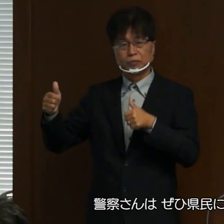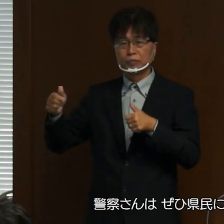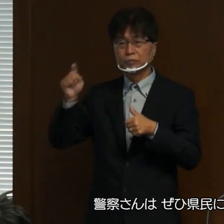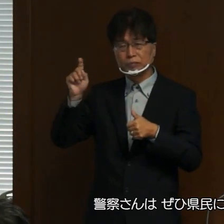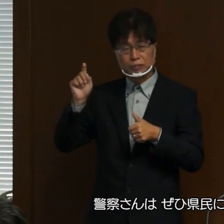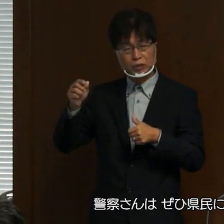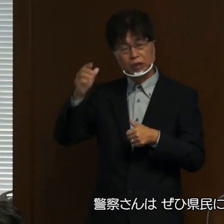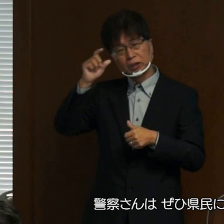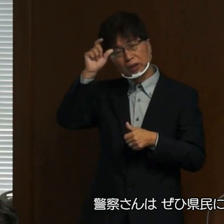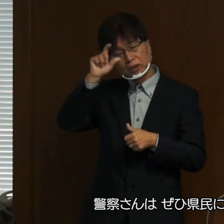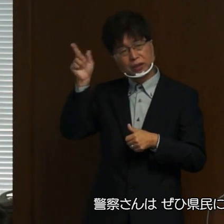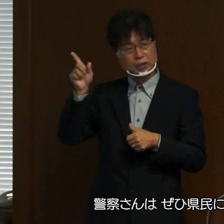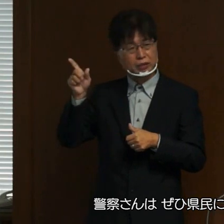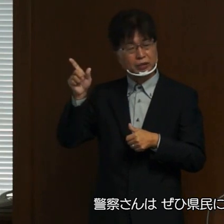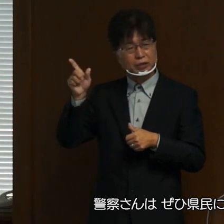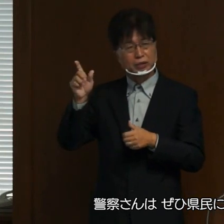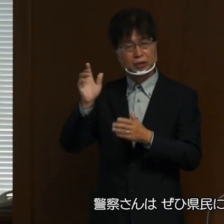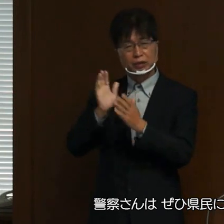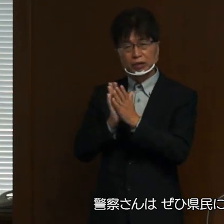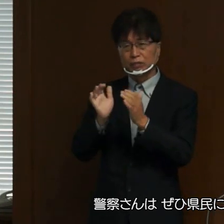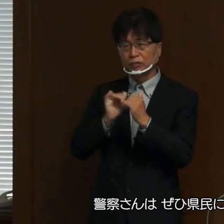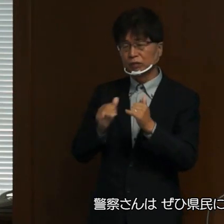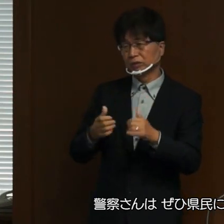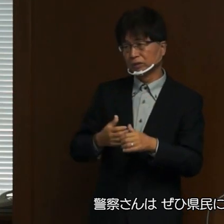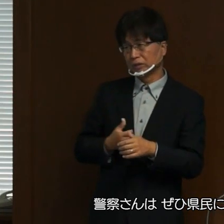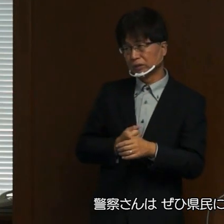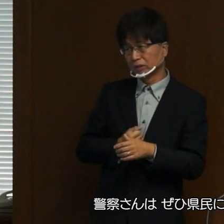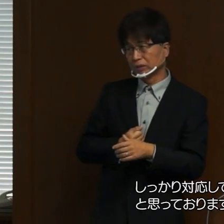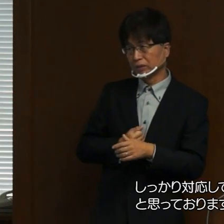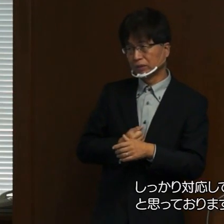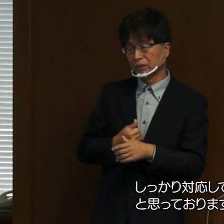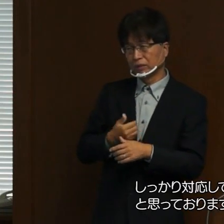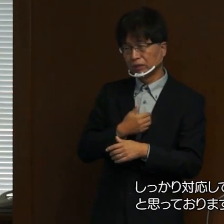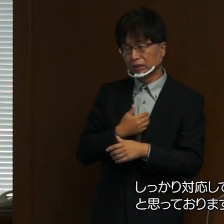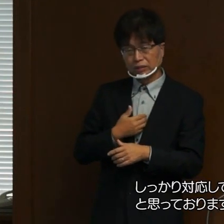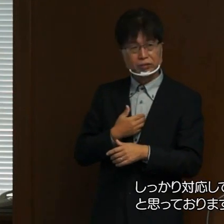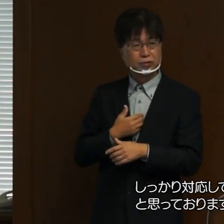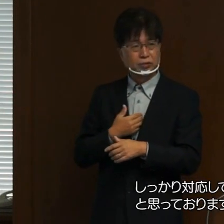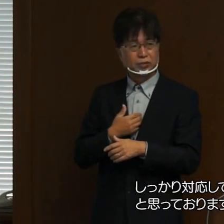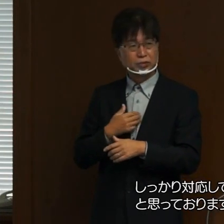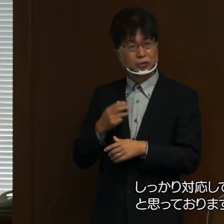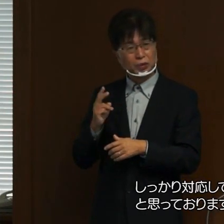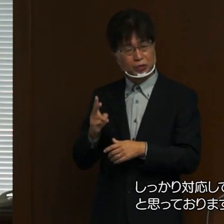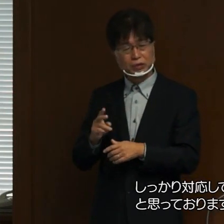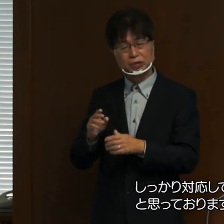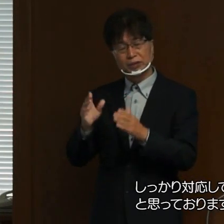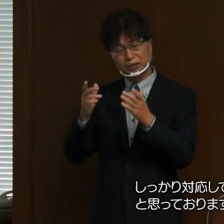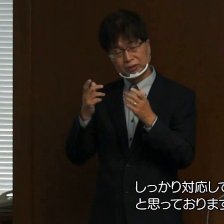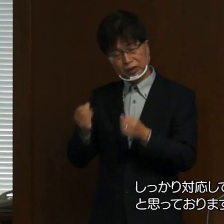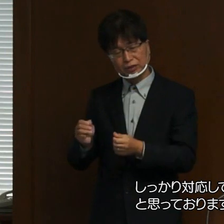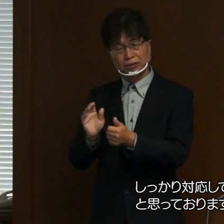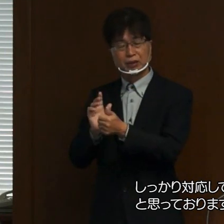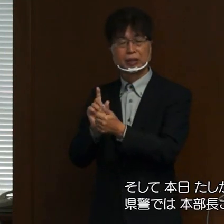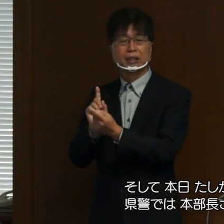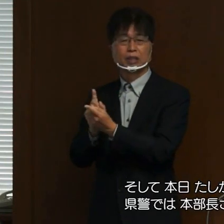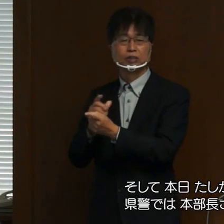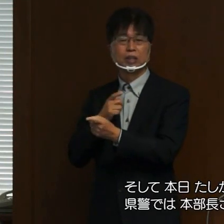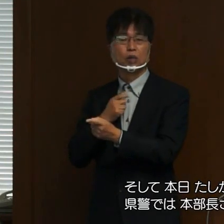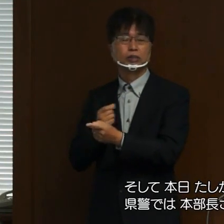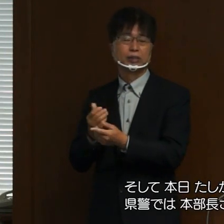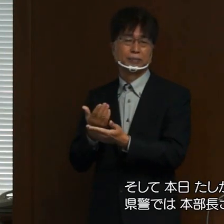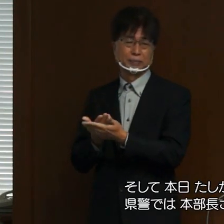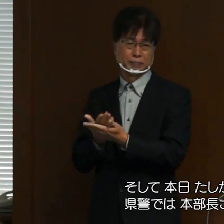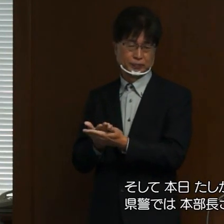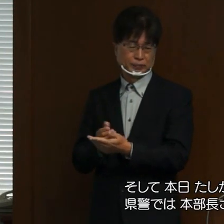んはぜひ県民に信頼される警察としてしっかり対応していただきたいと思っております。そ